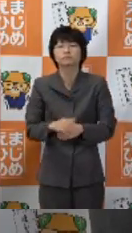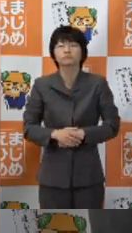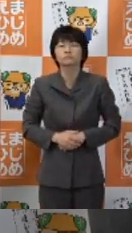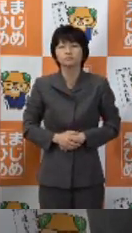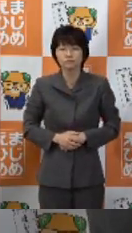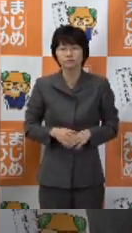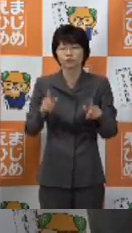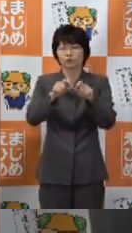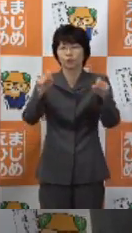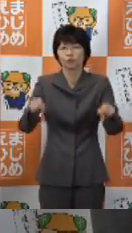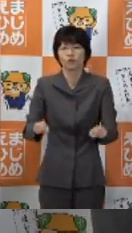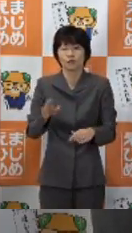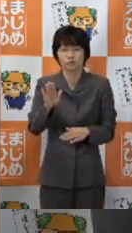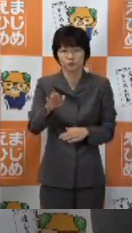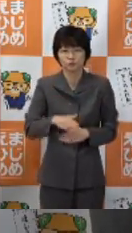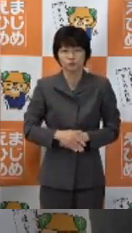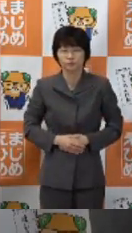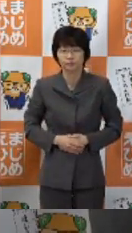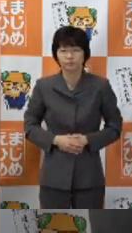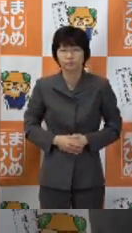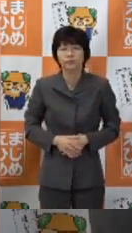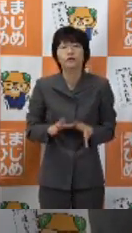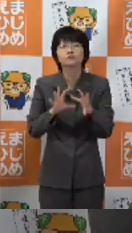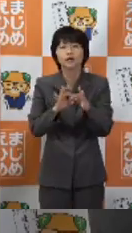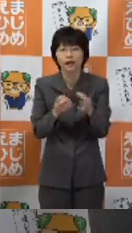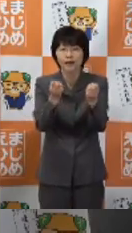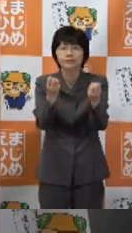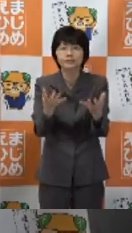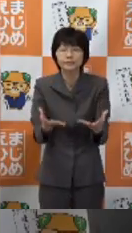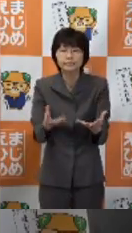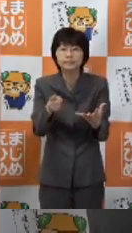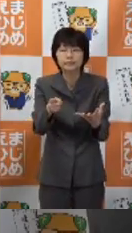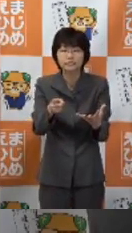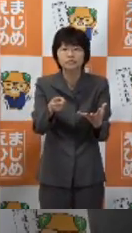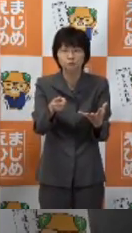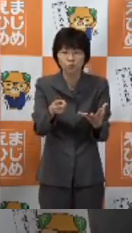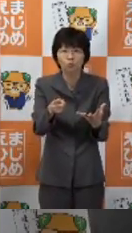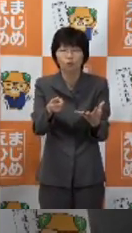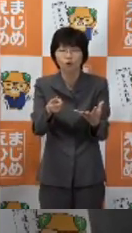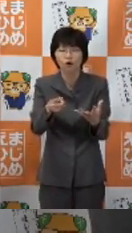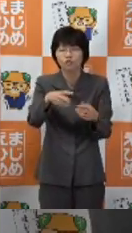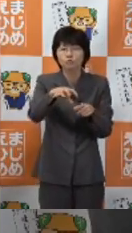ブーン2死からナイフと言うがいい